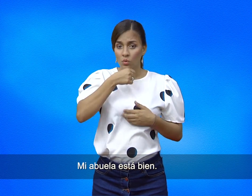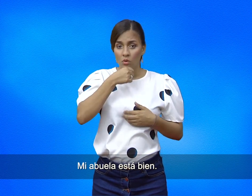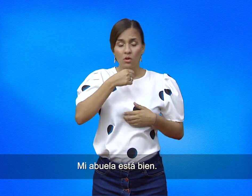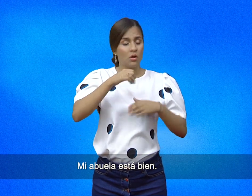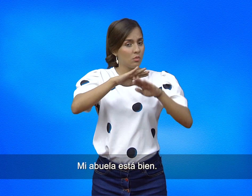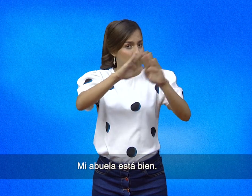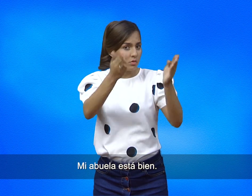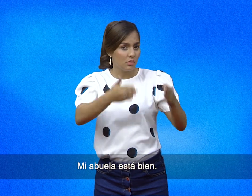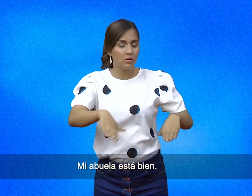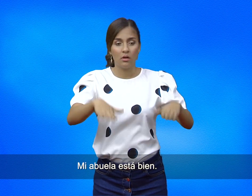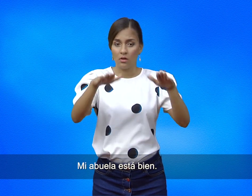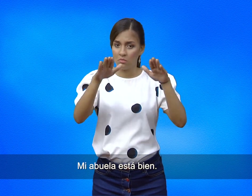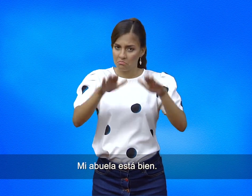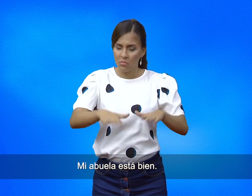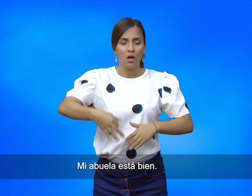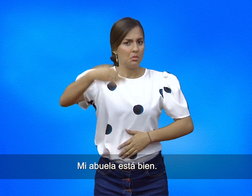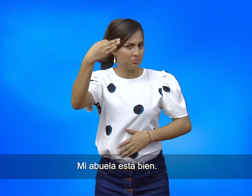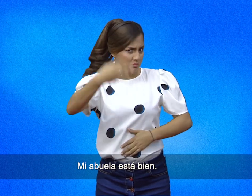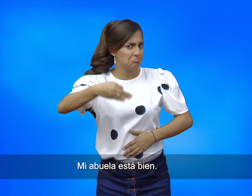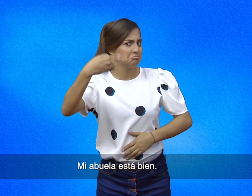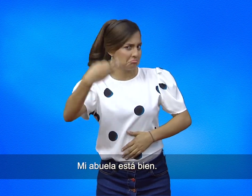Mi abuela está bien.